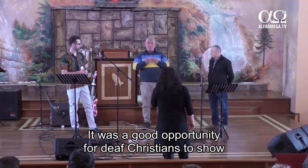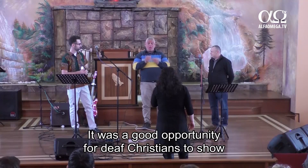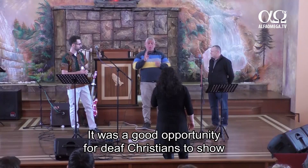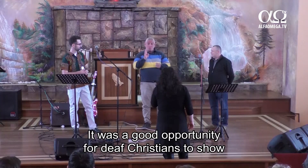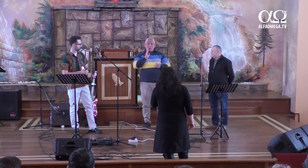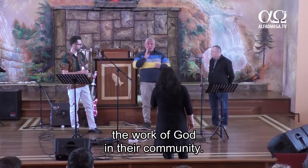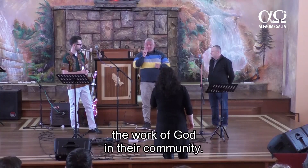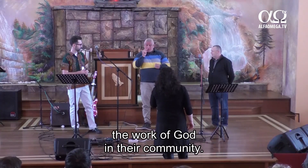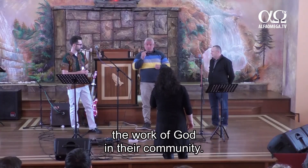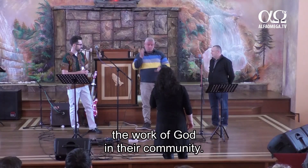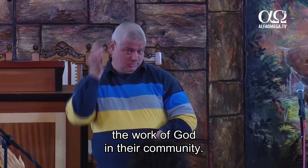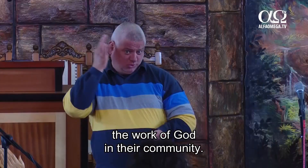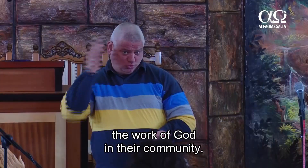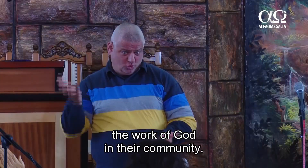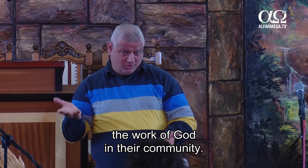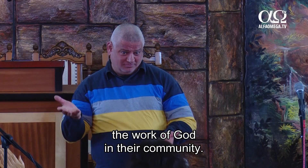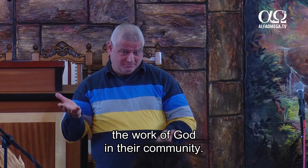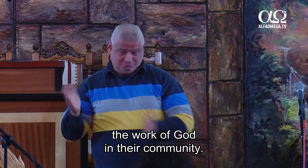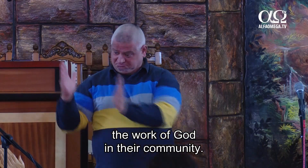să arate cum lucrează Dumnezeu în comunitatea lor.